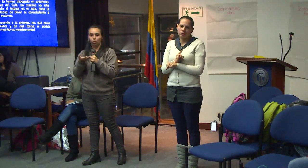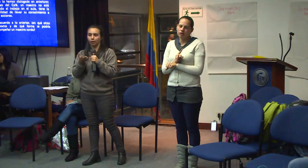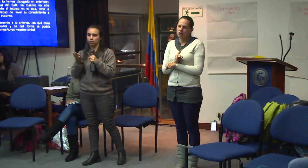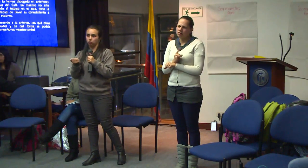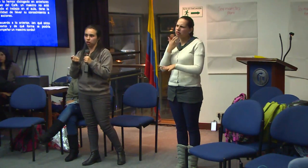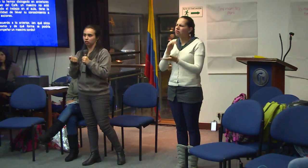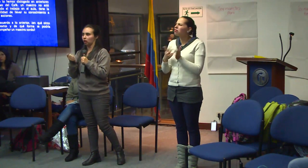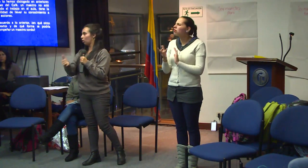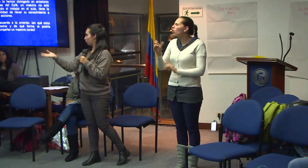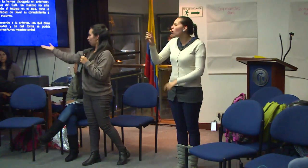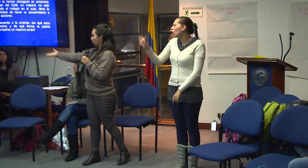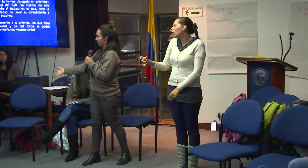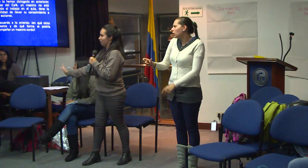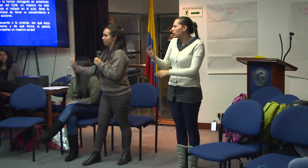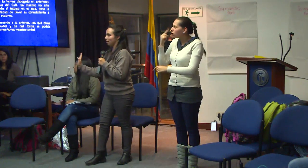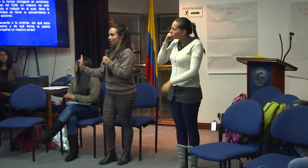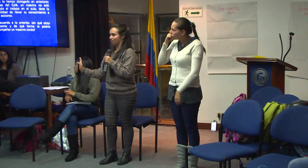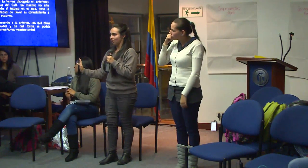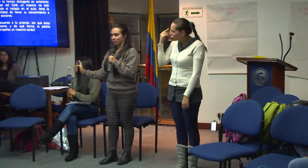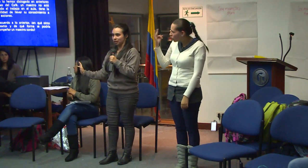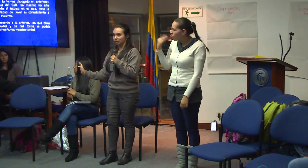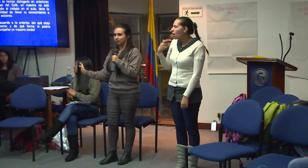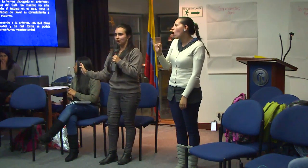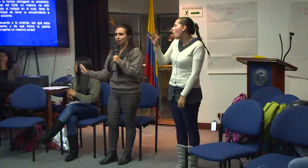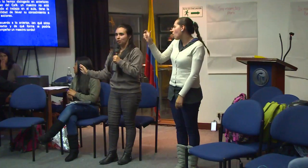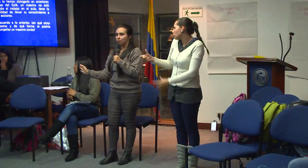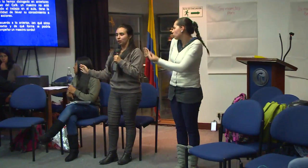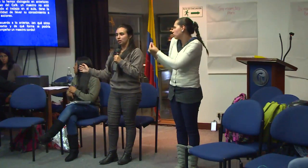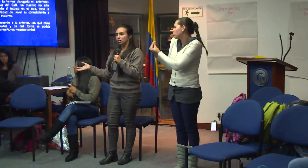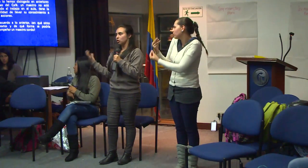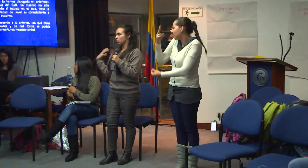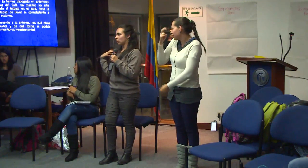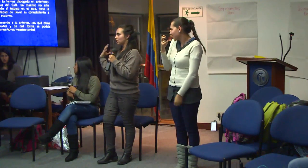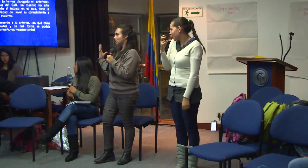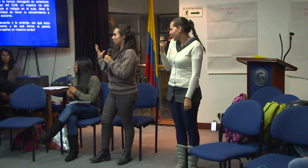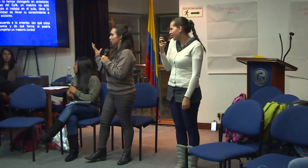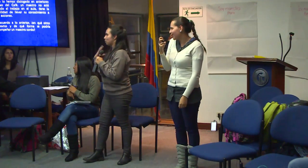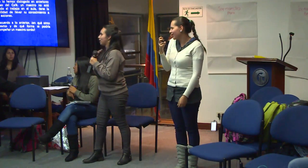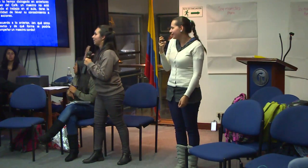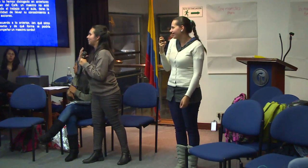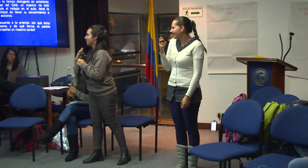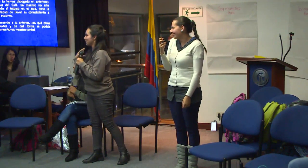un compañero oyente o una compañera ciega? ¿Verdad? Porque